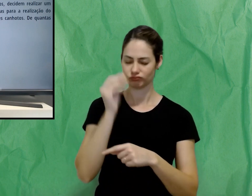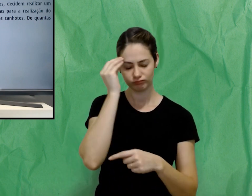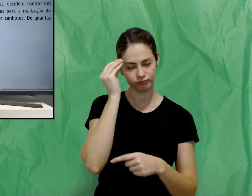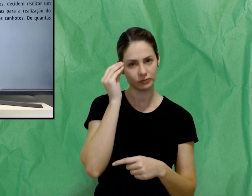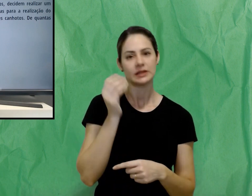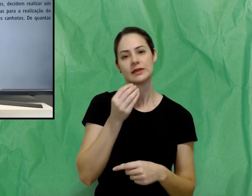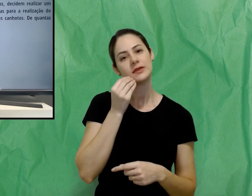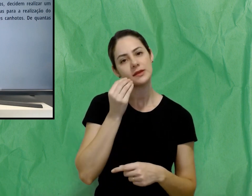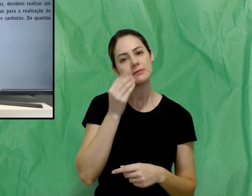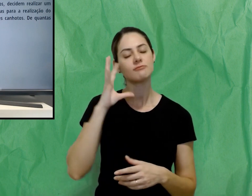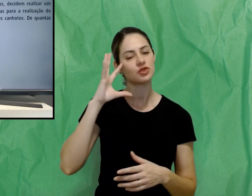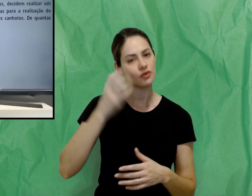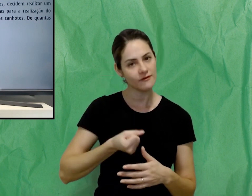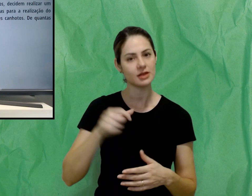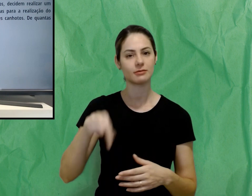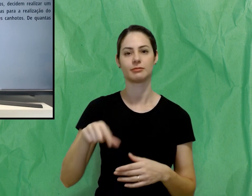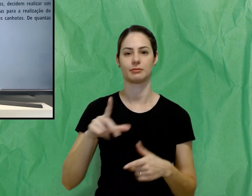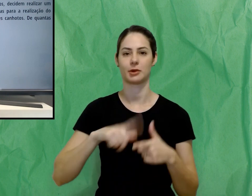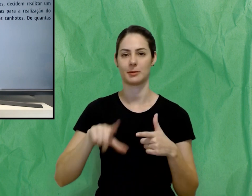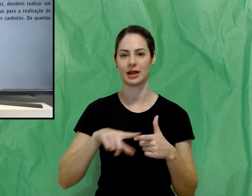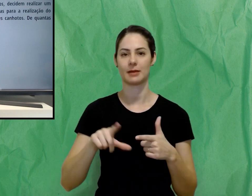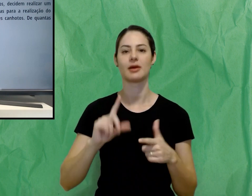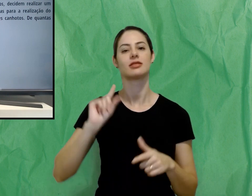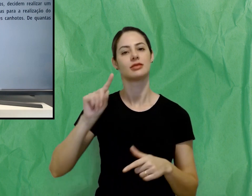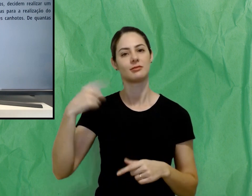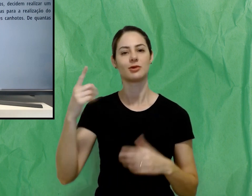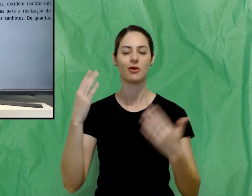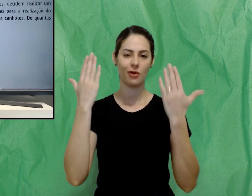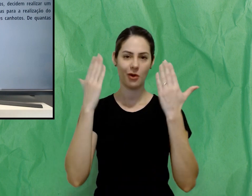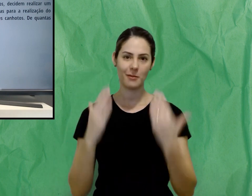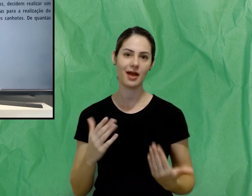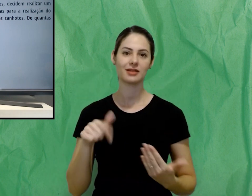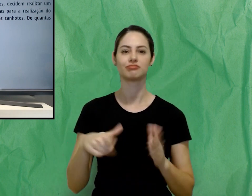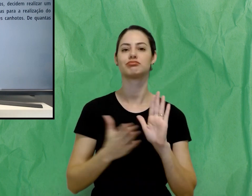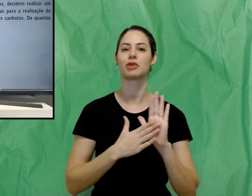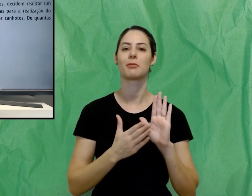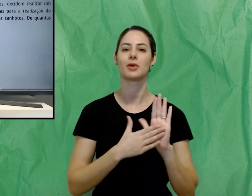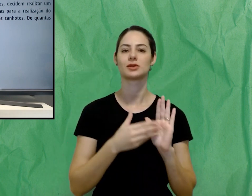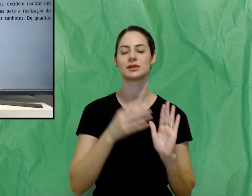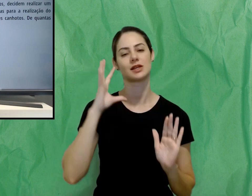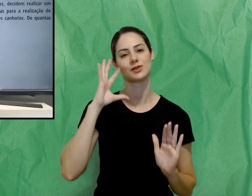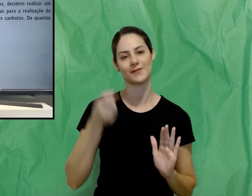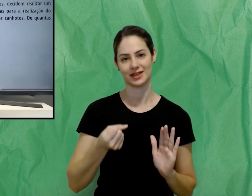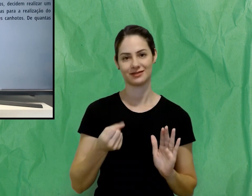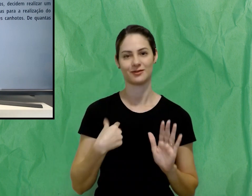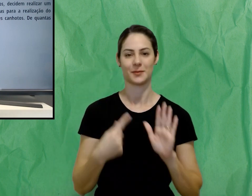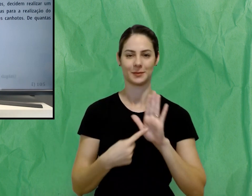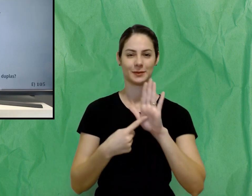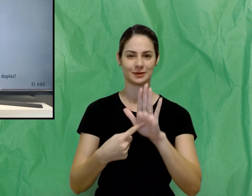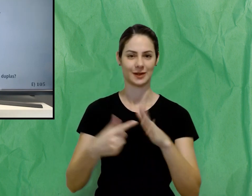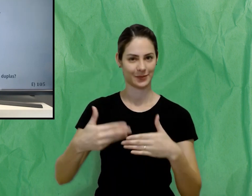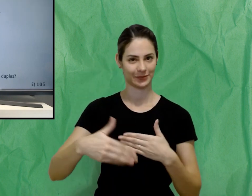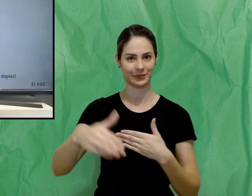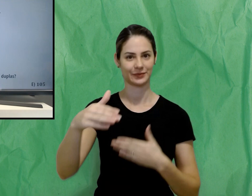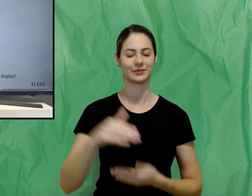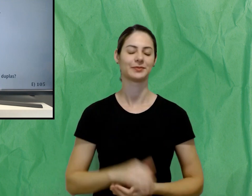essa questão e, na sequência, faça a comparação com a proposta de solução que eu apresento a partir de agora.